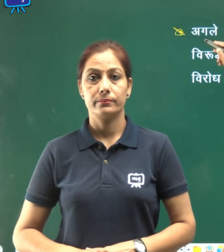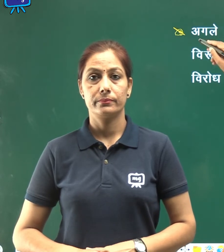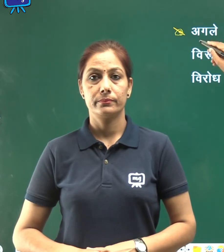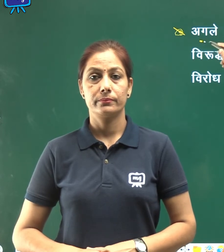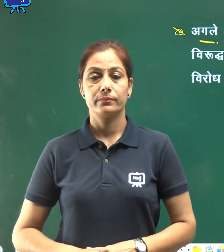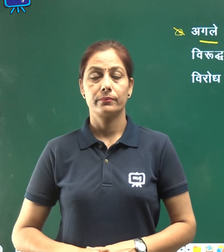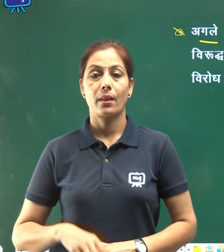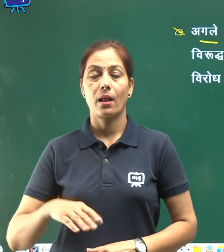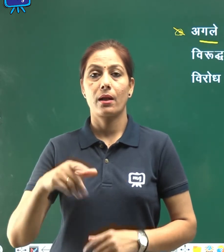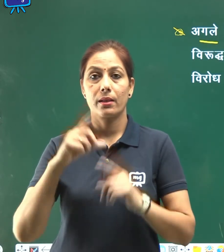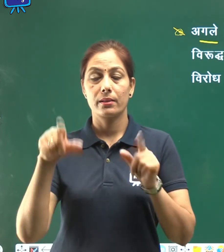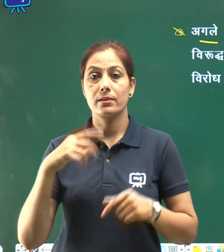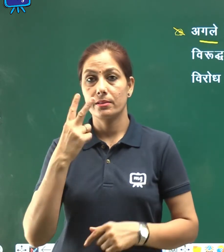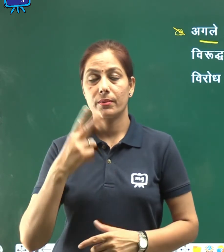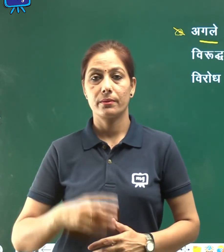अगले दृश्य में